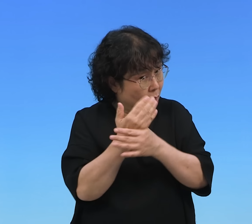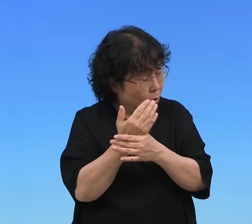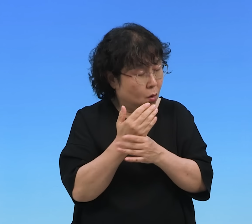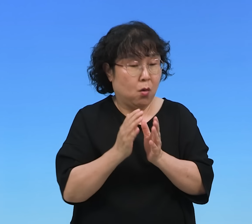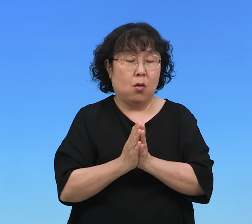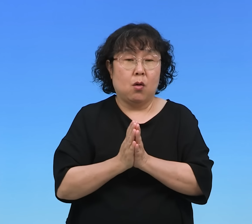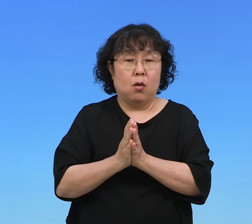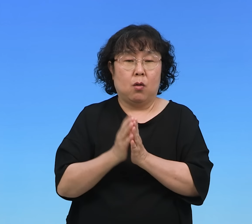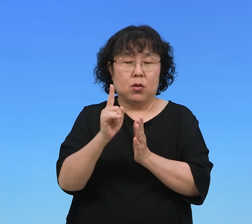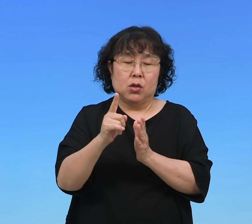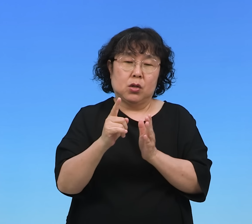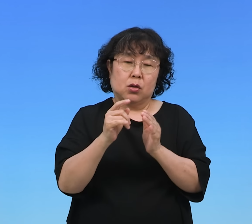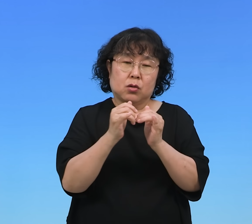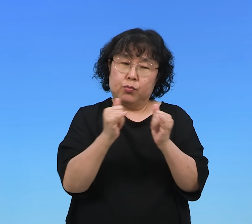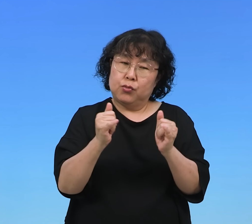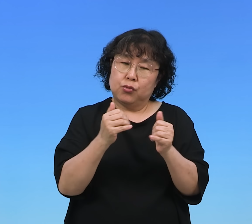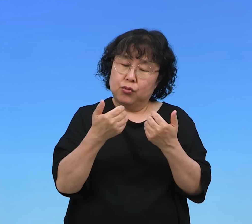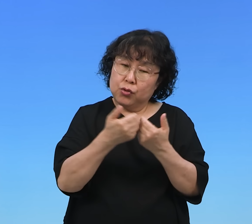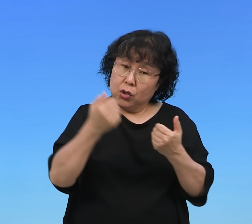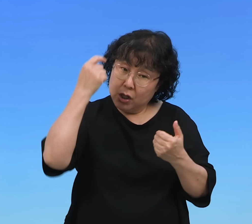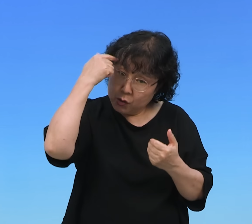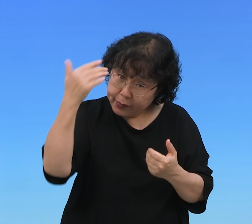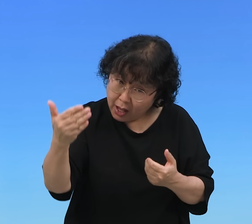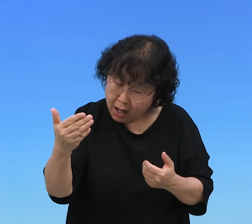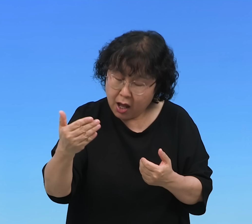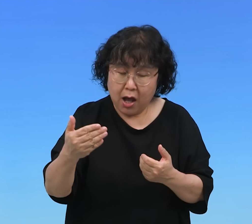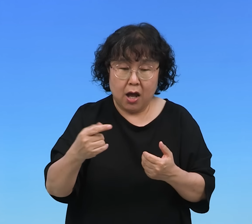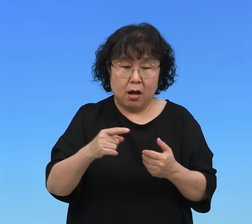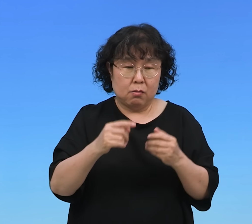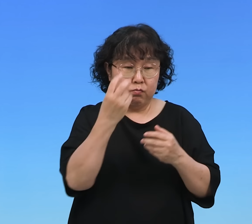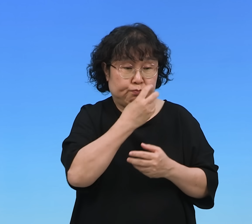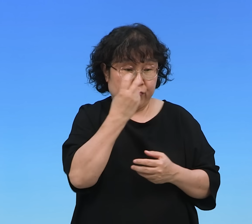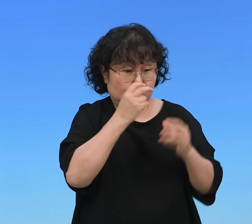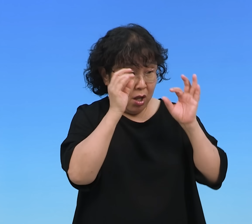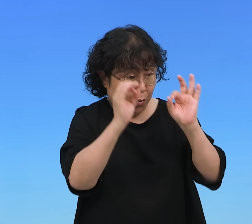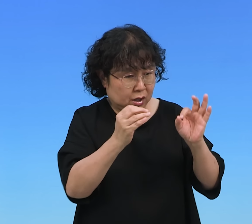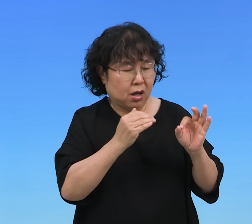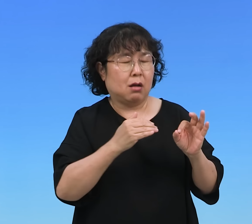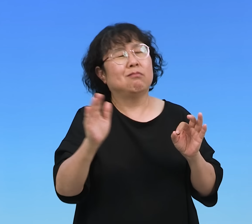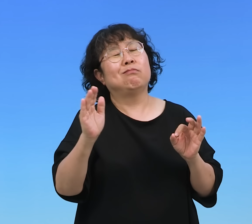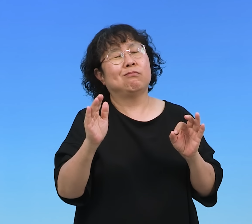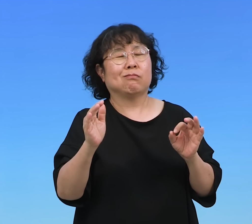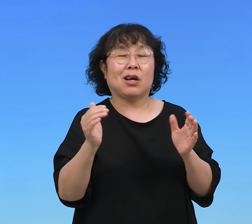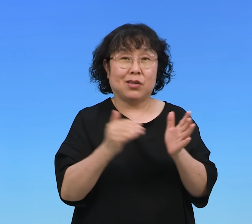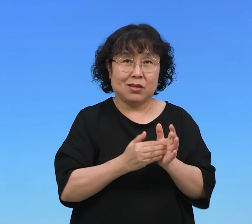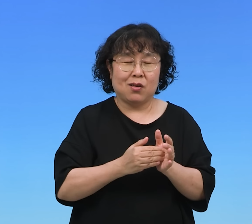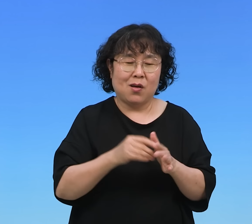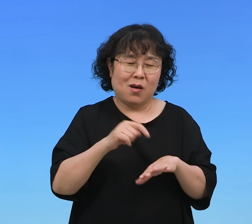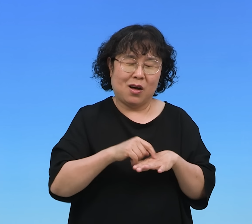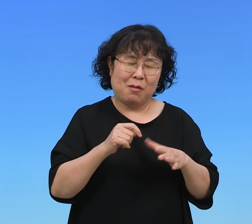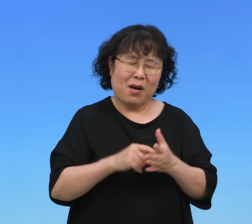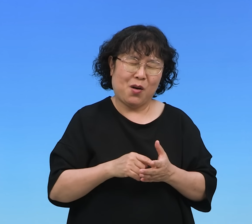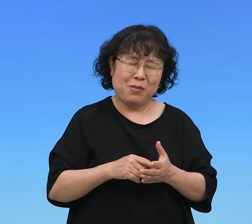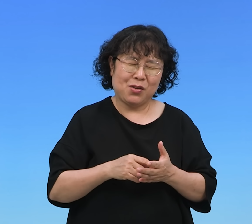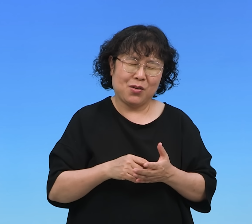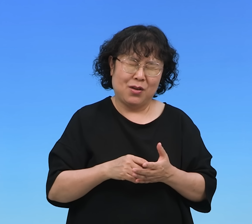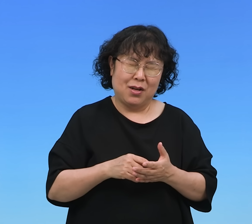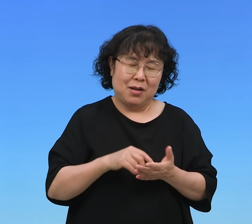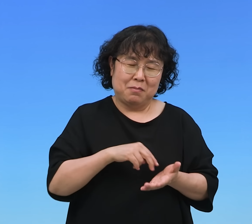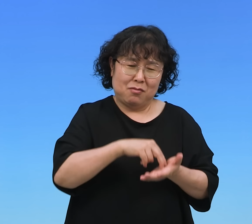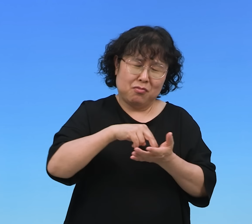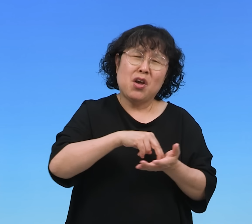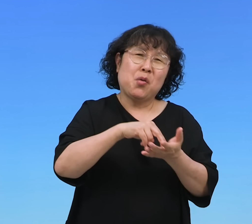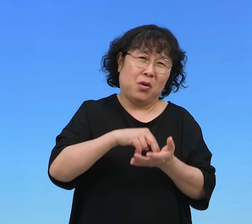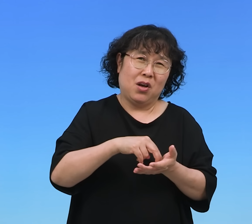바로 와가지고 조사를 해보니까 가신 거예요. 얼마나 마음이 우울해지는지 몰라요. 아,